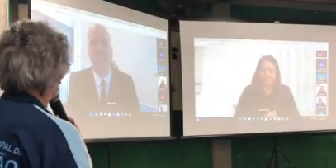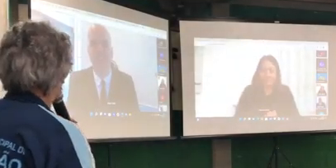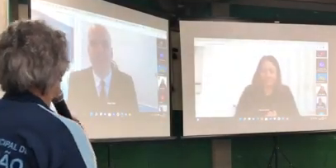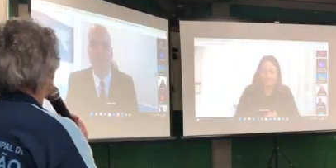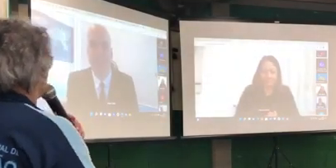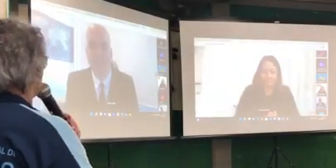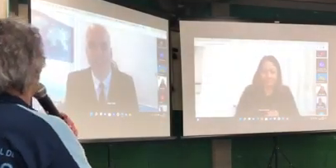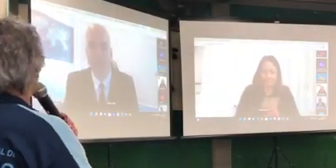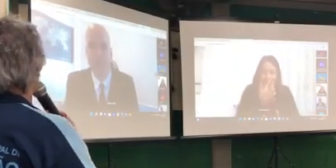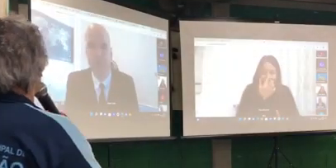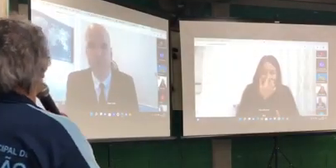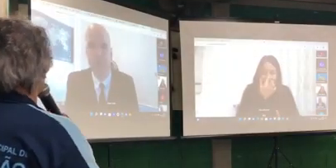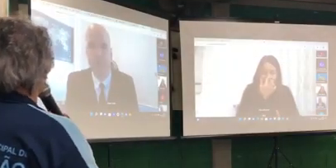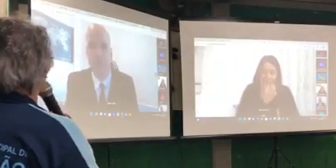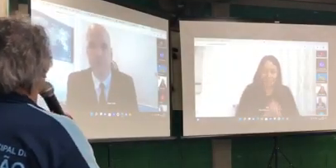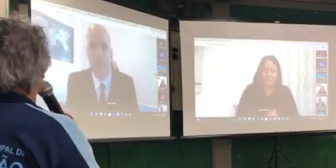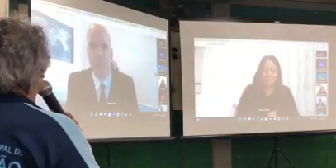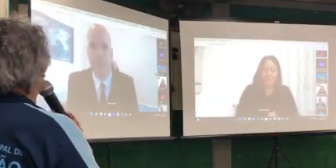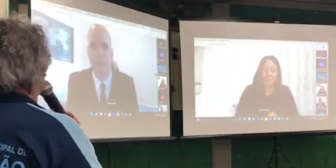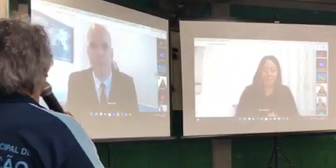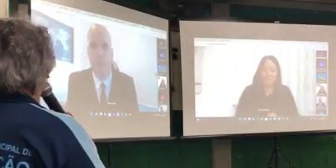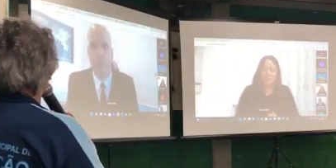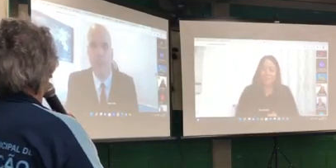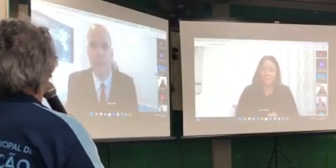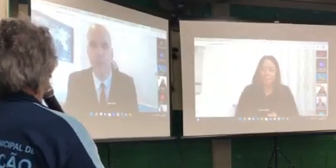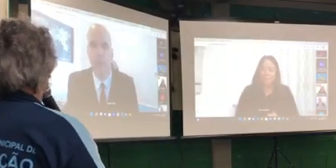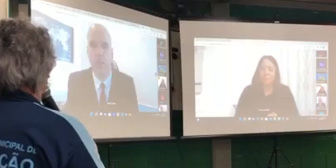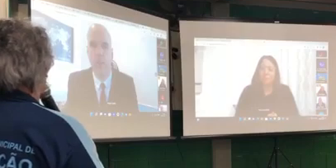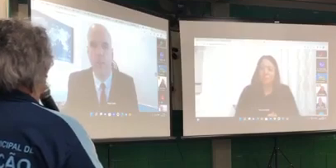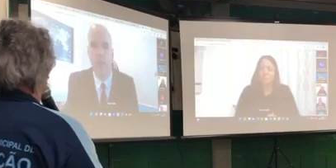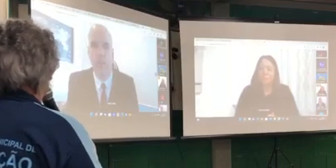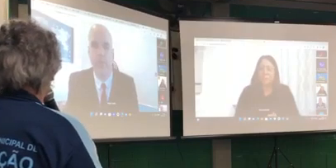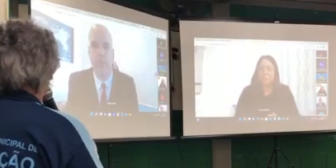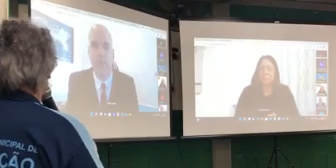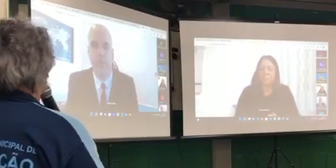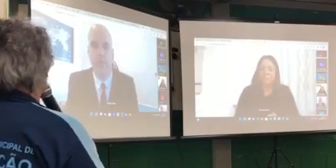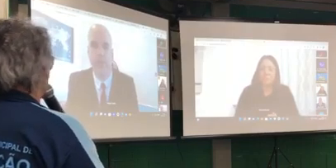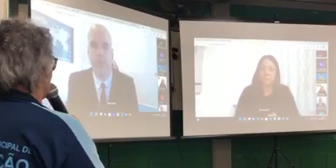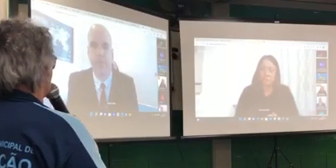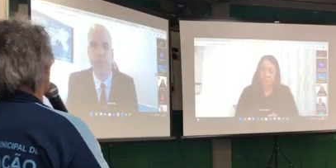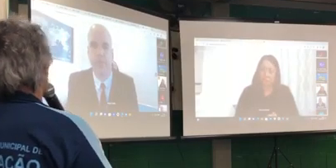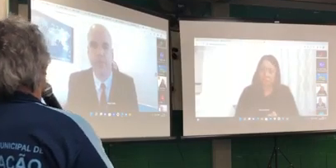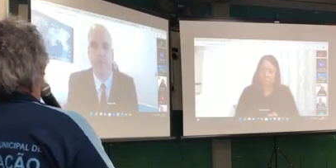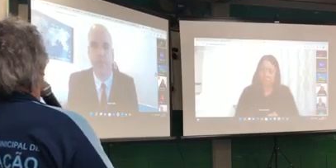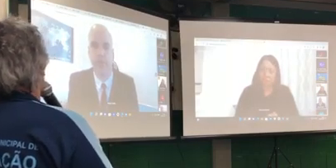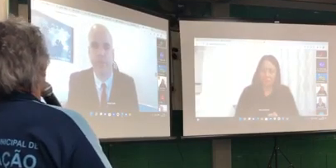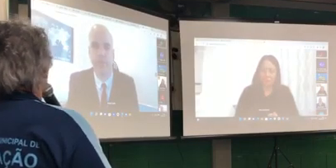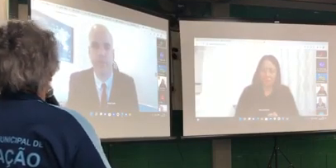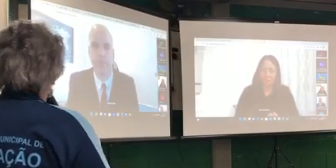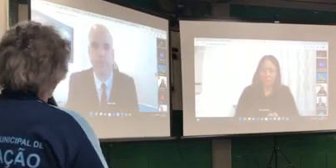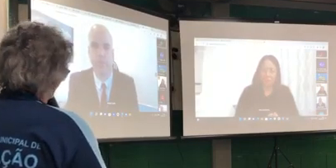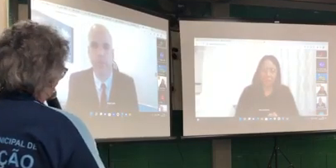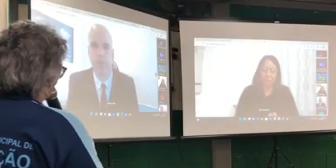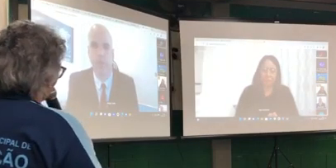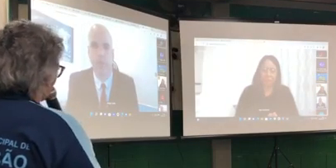Dr. Jorge, mais uma vez, o meu muito obrigado ao senhor, à professora Eliane, que